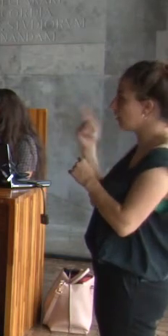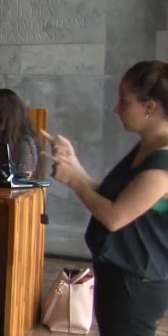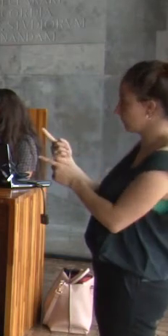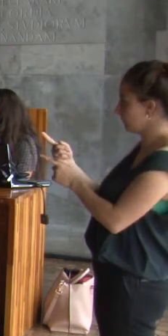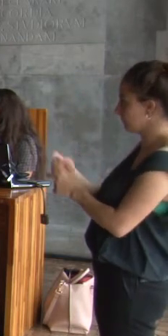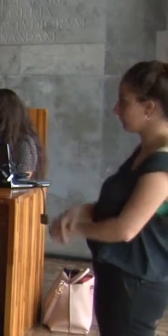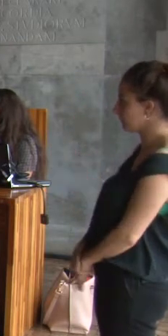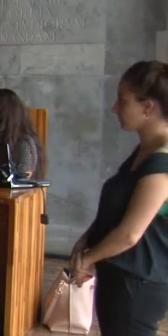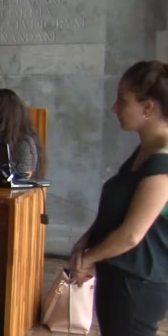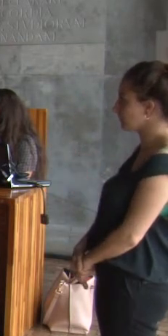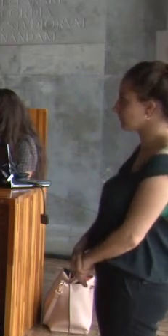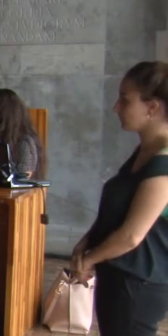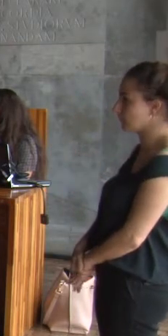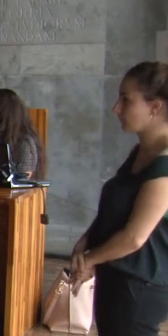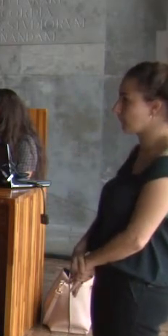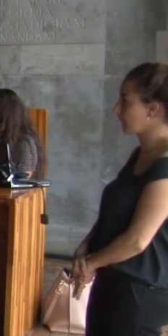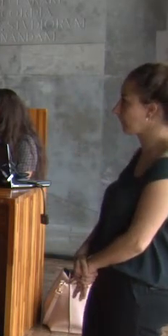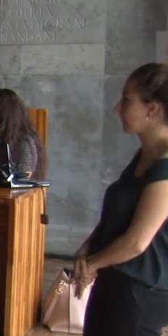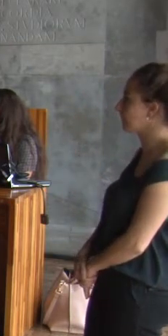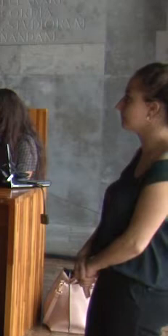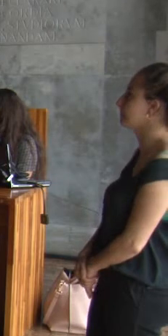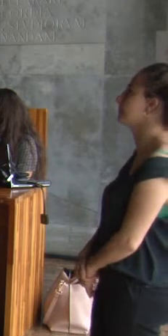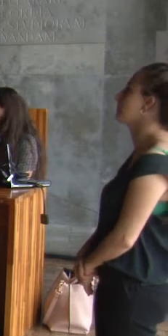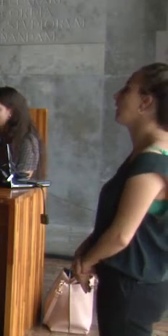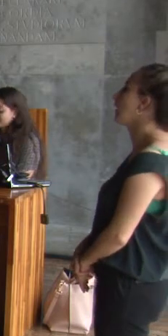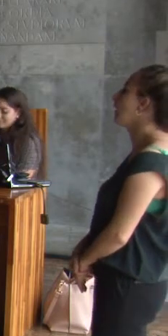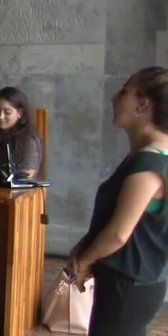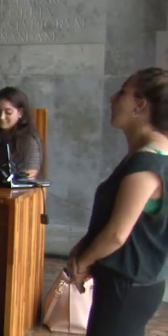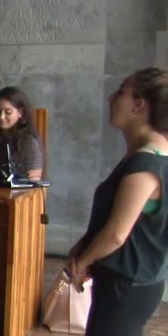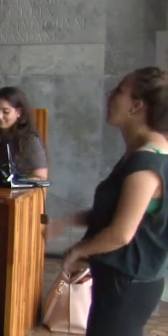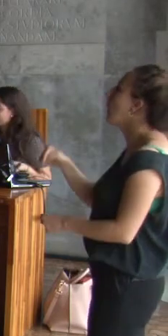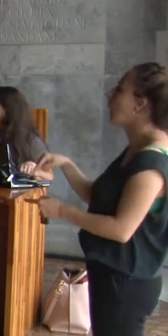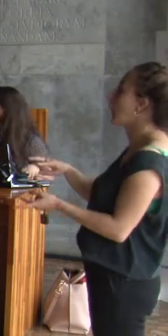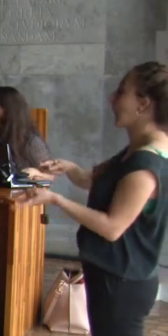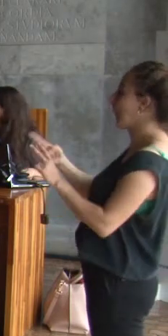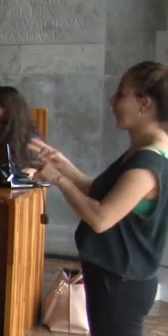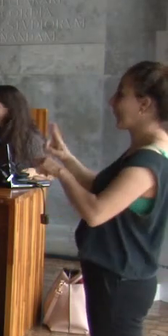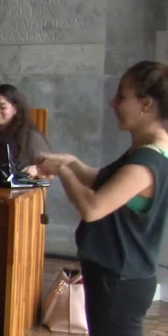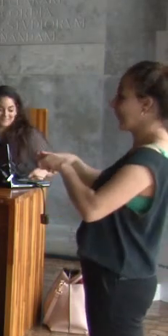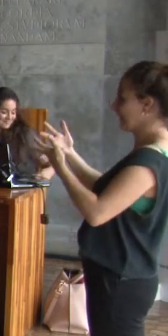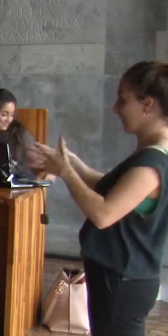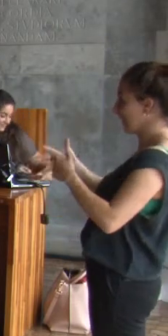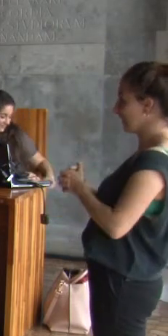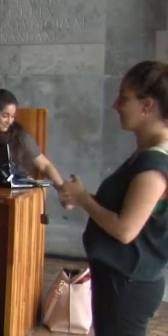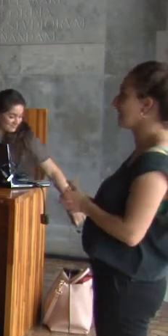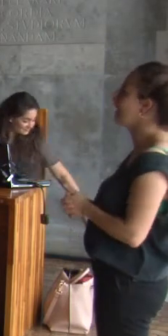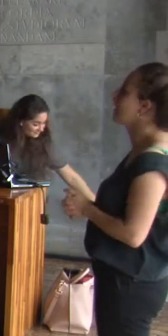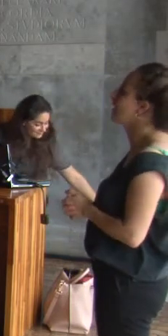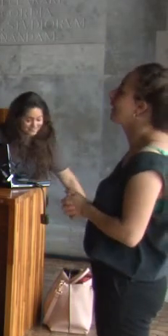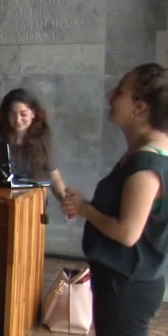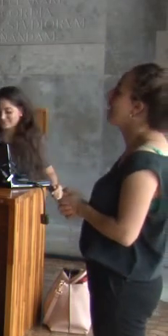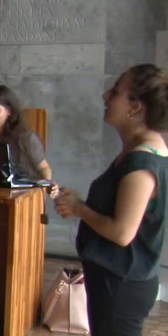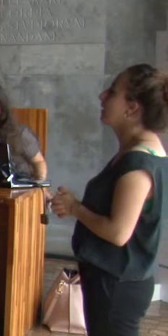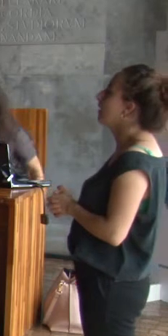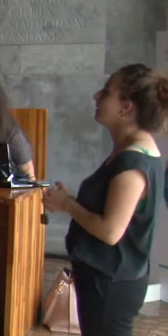geolocalizzate. Bene, allora, I have switched into Italian without realizing it.